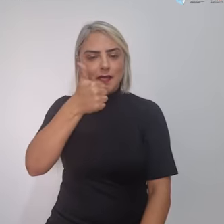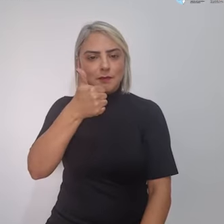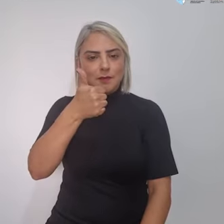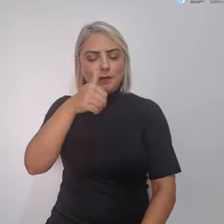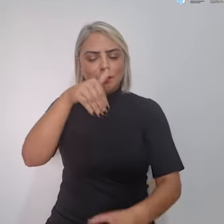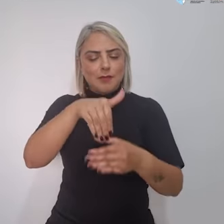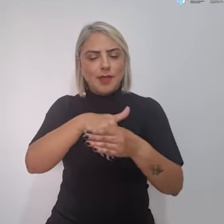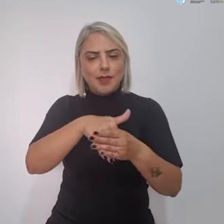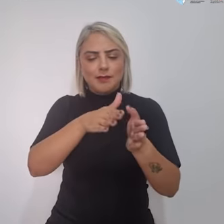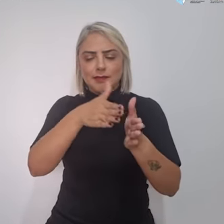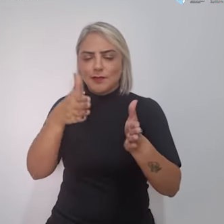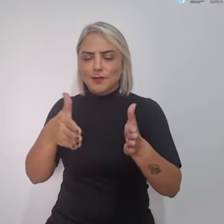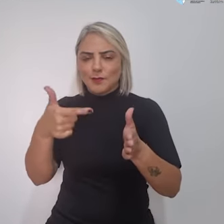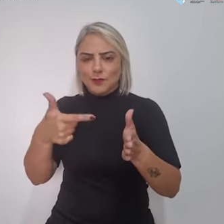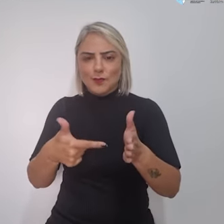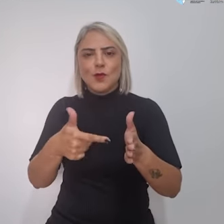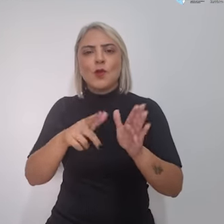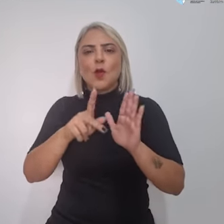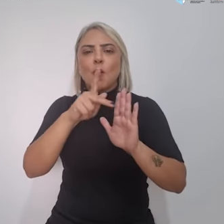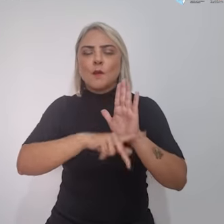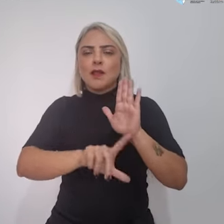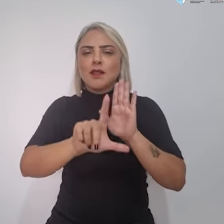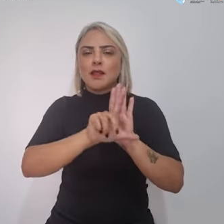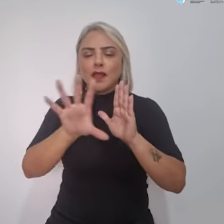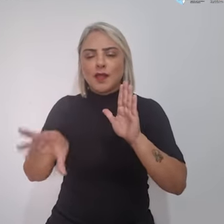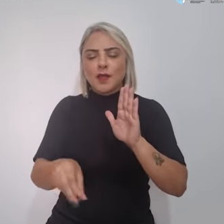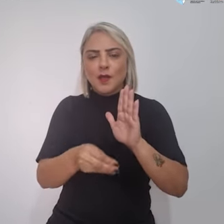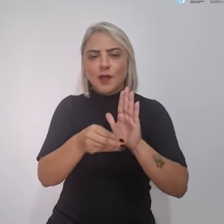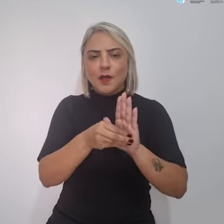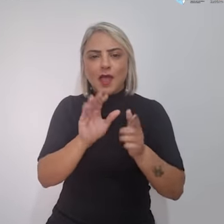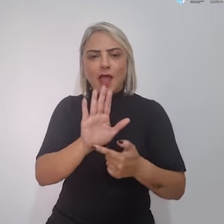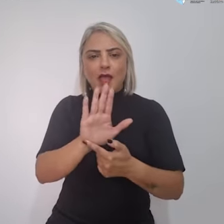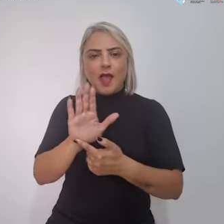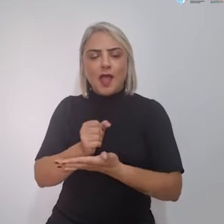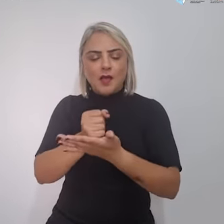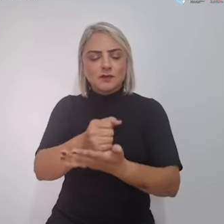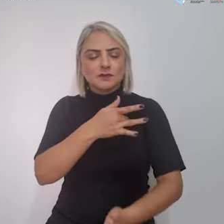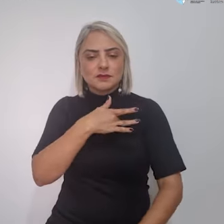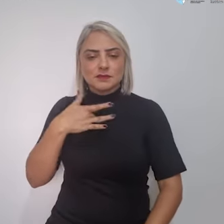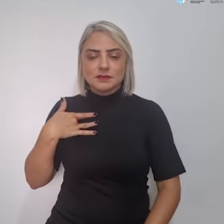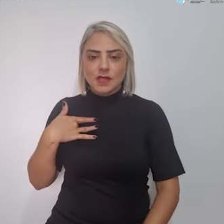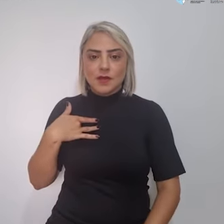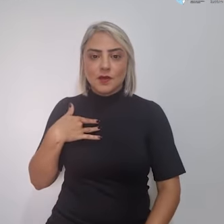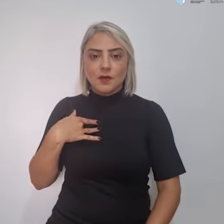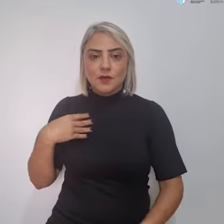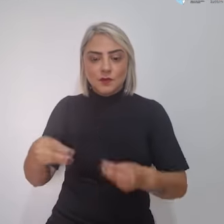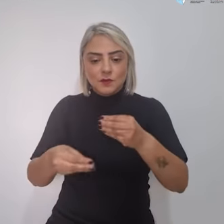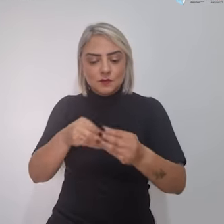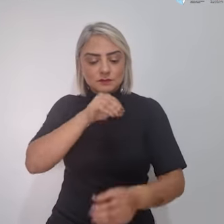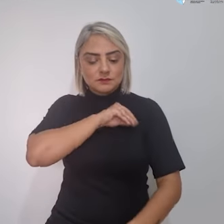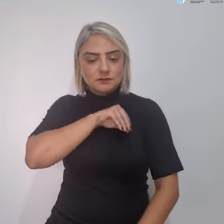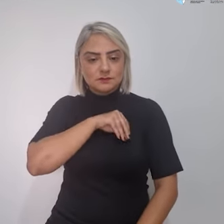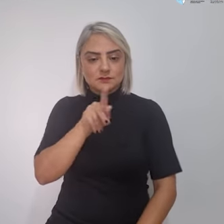turnos, projeto de lei que incorpora o auxílio saúde ao vencimento básico de professores efetivos